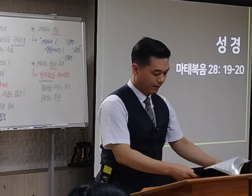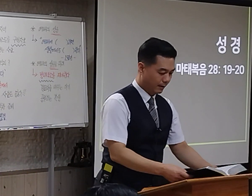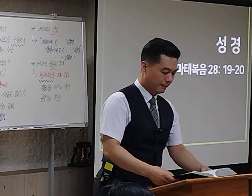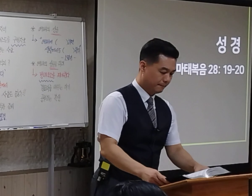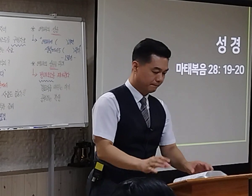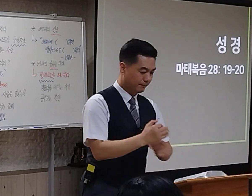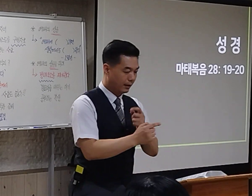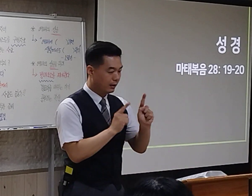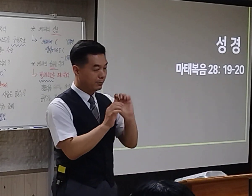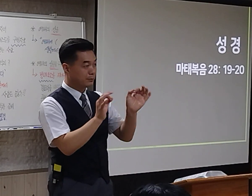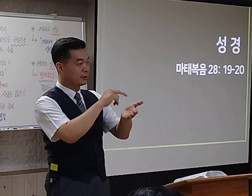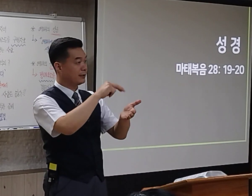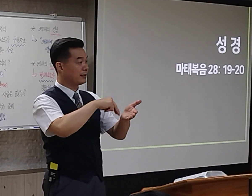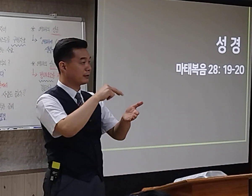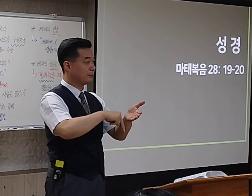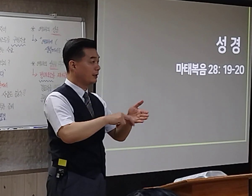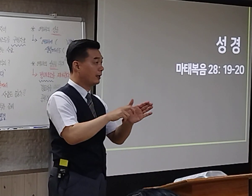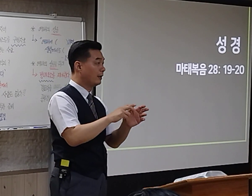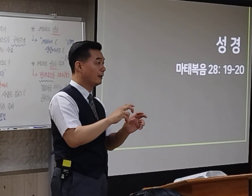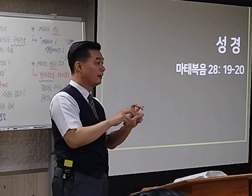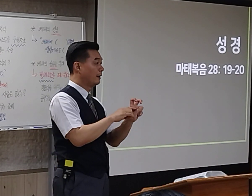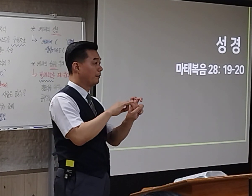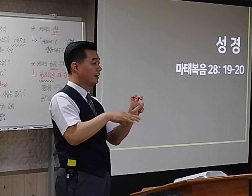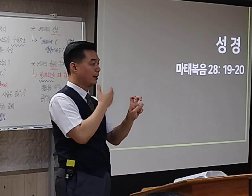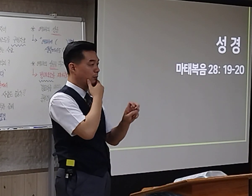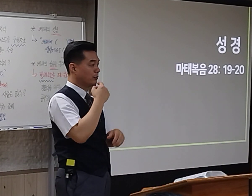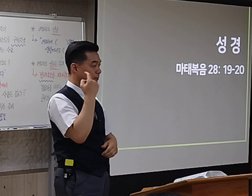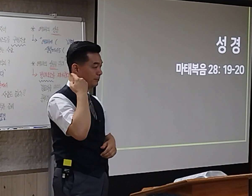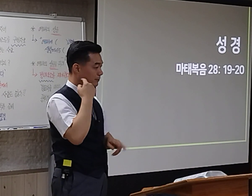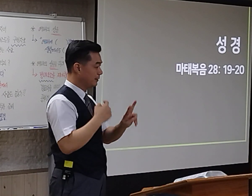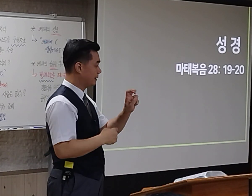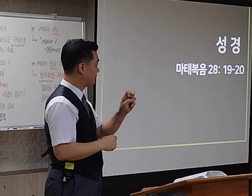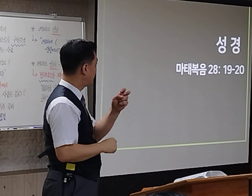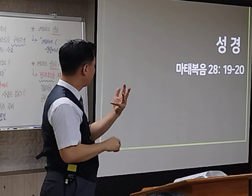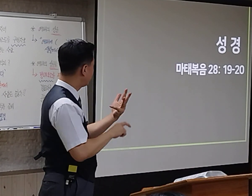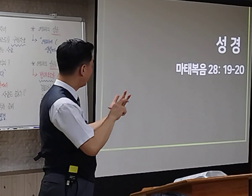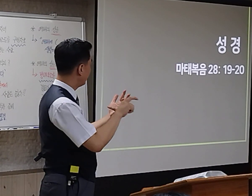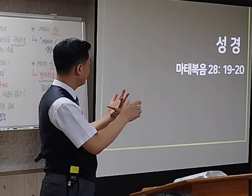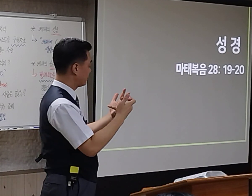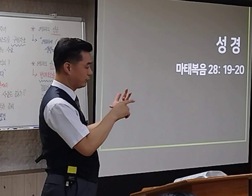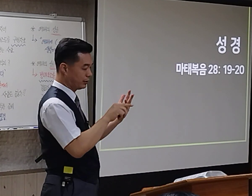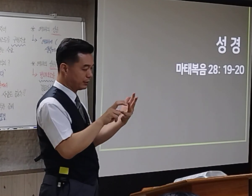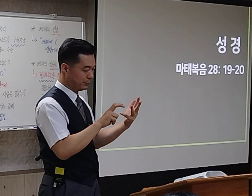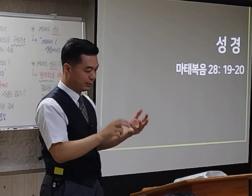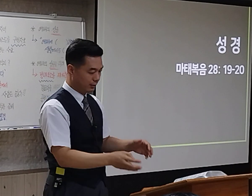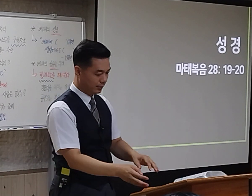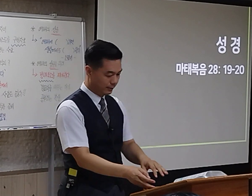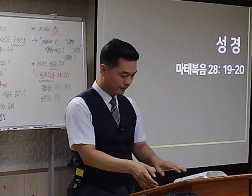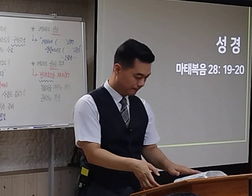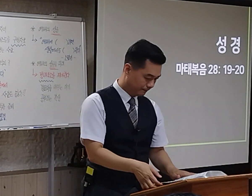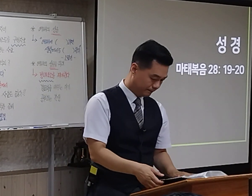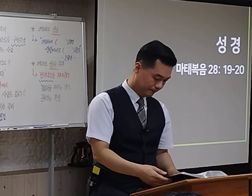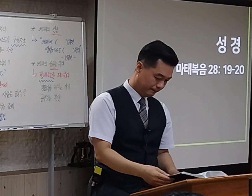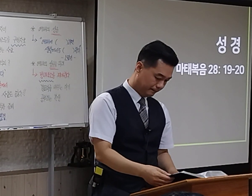네, 하나님 말씀 찾아 읽겠습니다. 마태복음 28장 19절 20절.